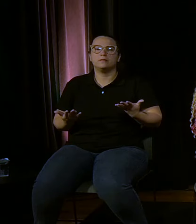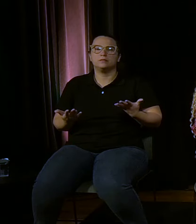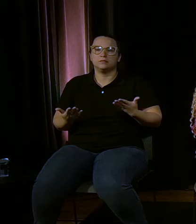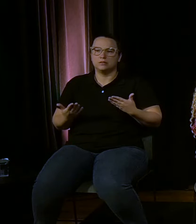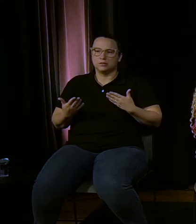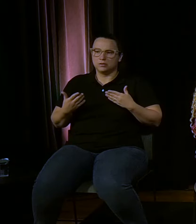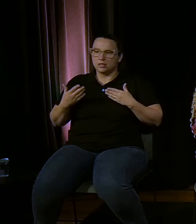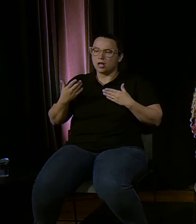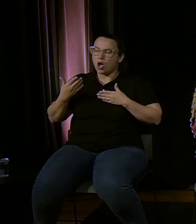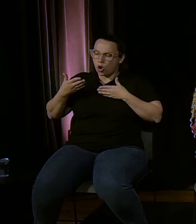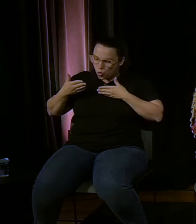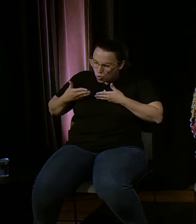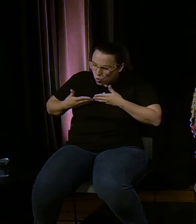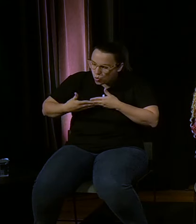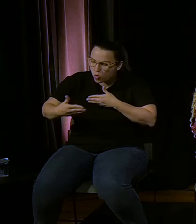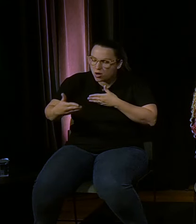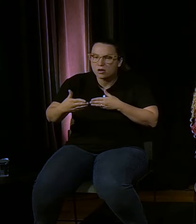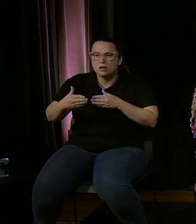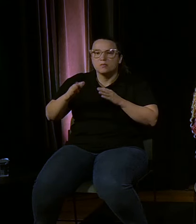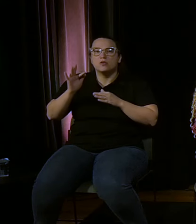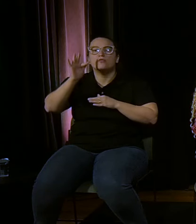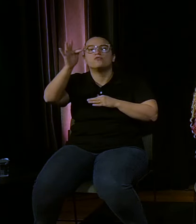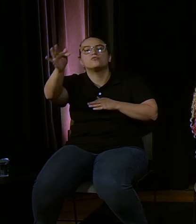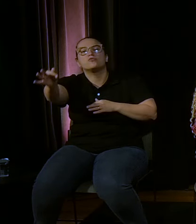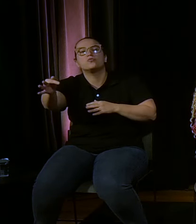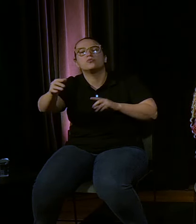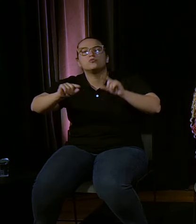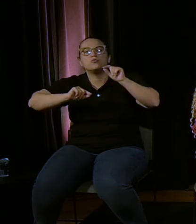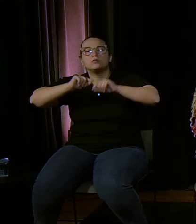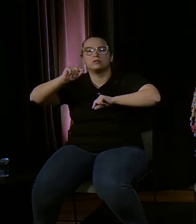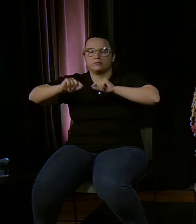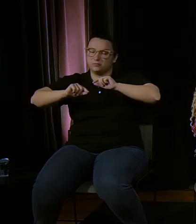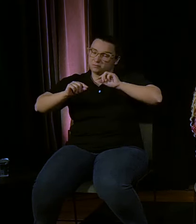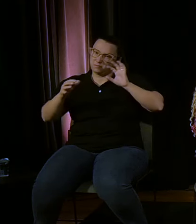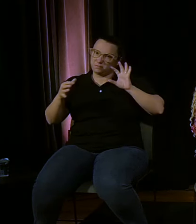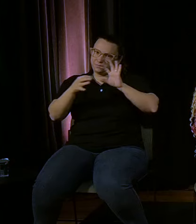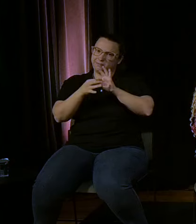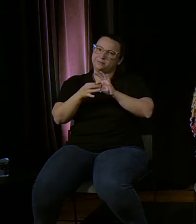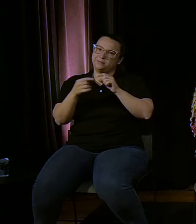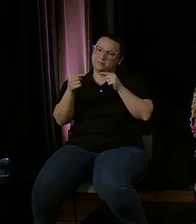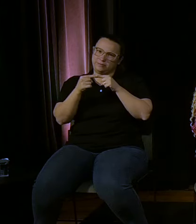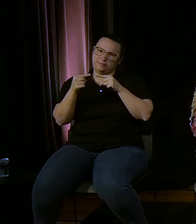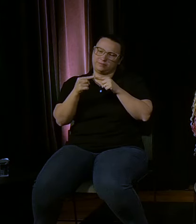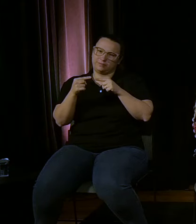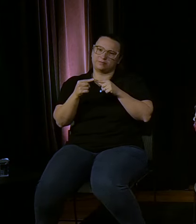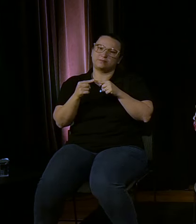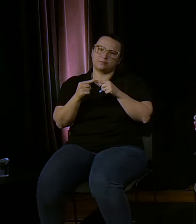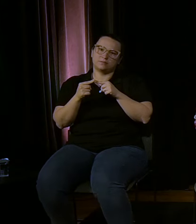aonde nós estamos, de onde nós viemos, para onde nós vamos, assim, que está conectado com o que a gente vai perceber